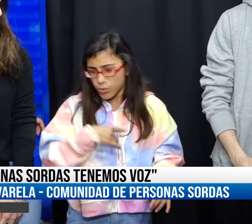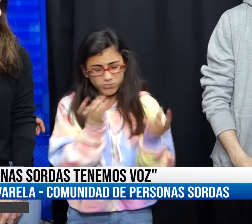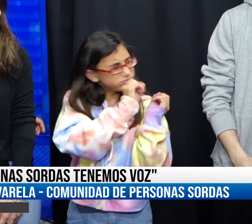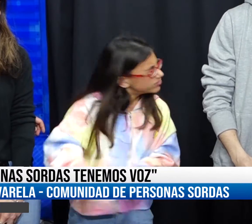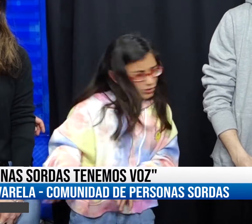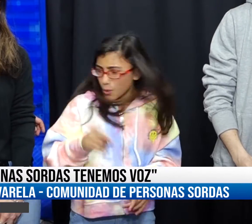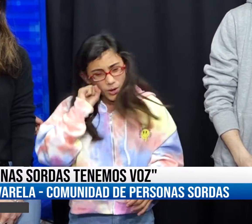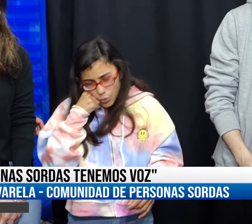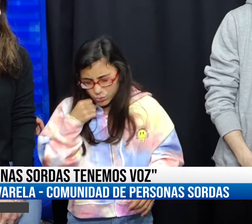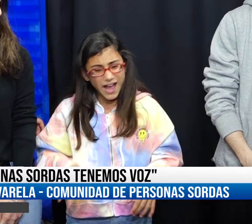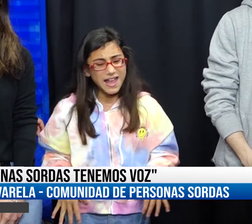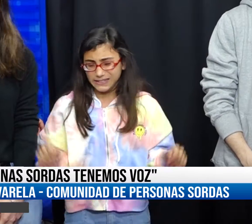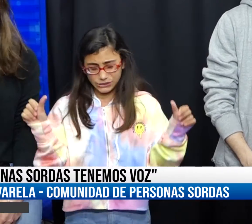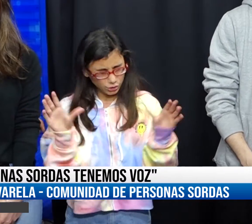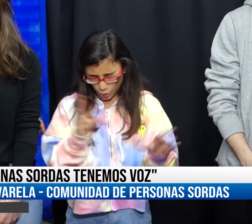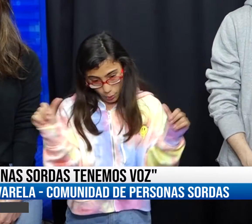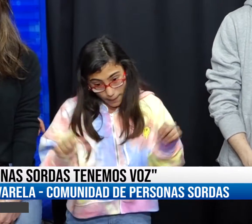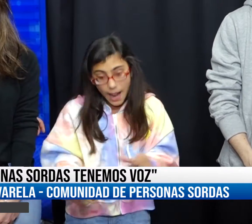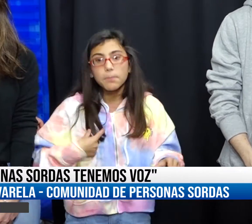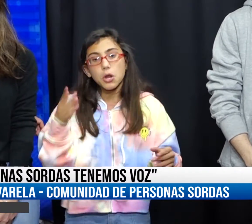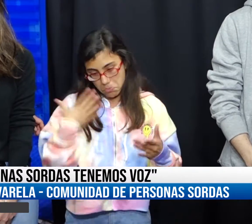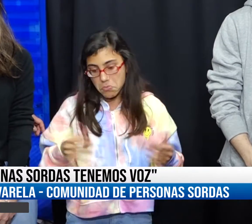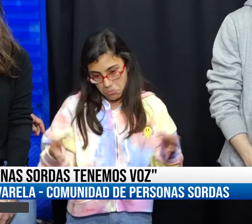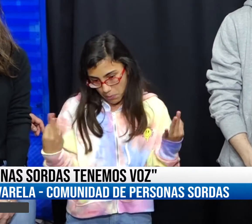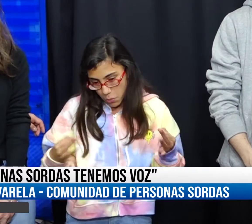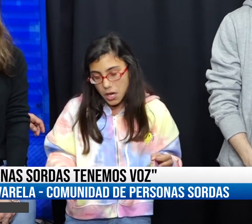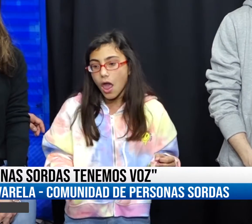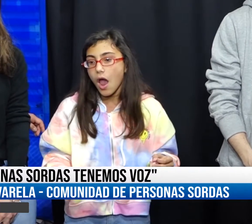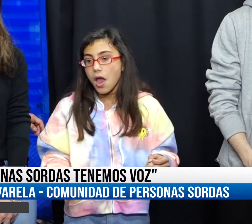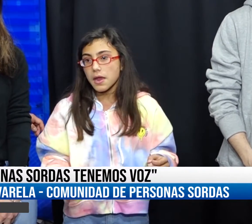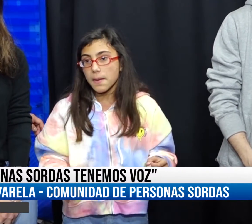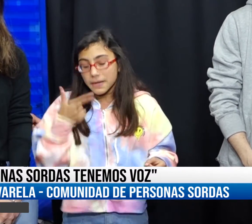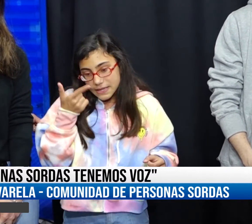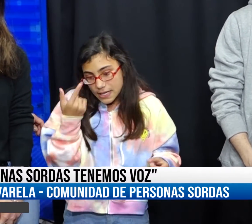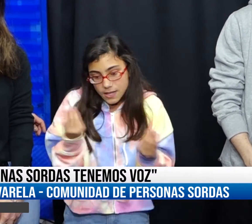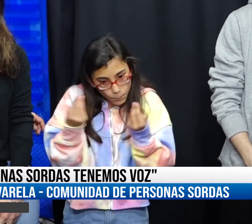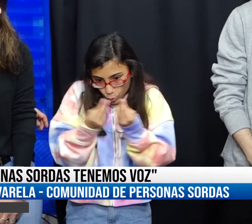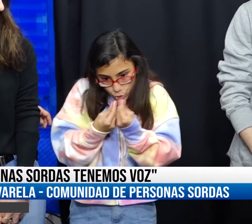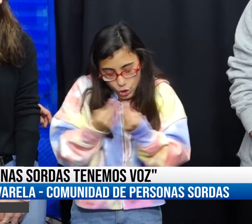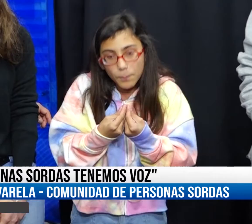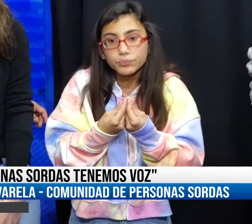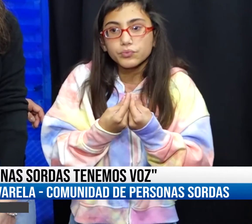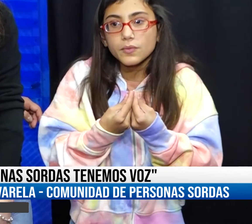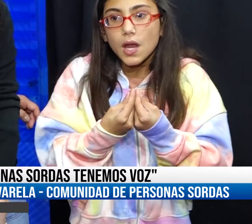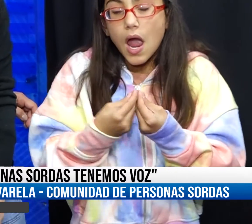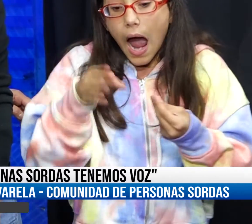que quiero es que saque mi viejo que no me gusta y me